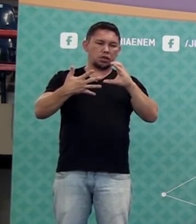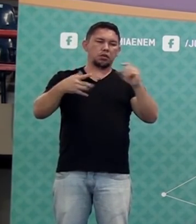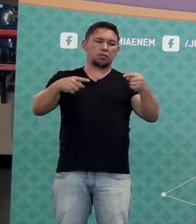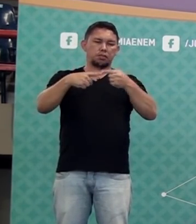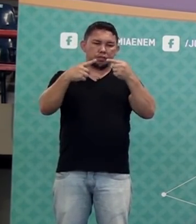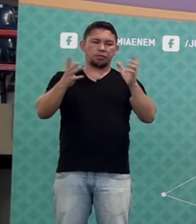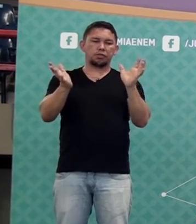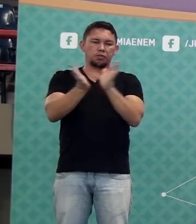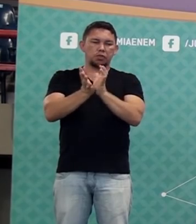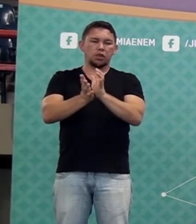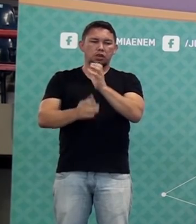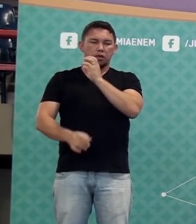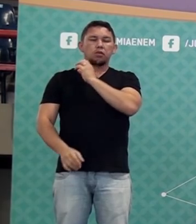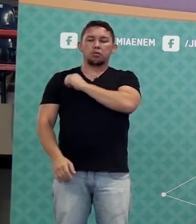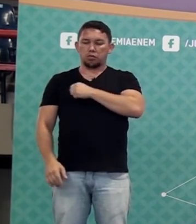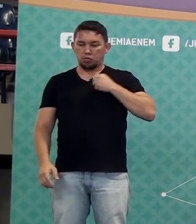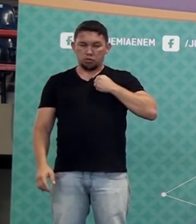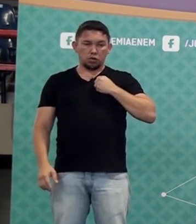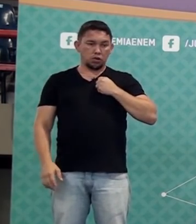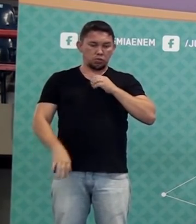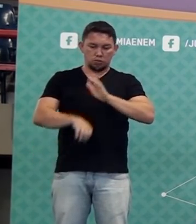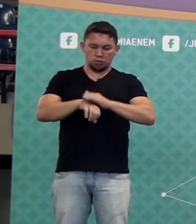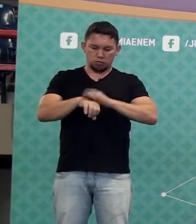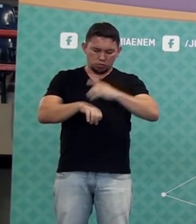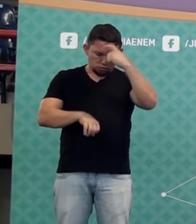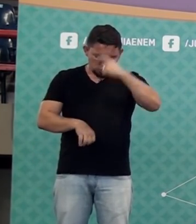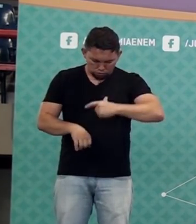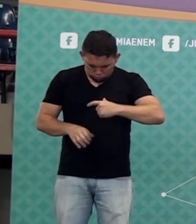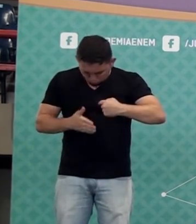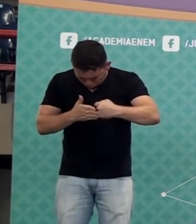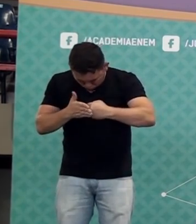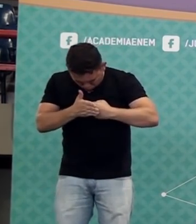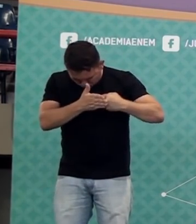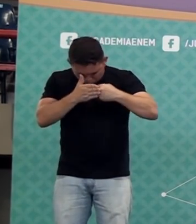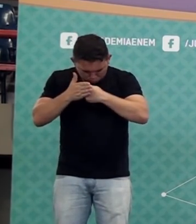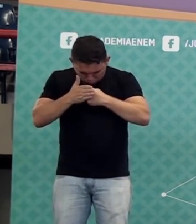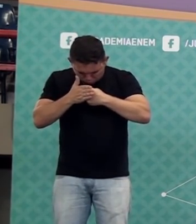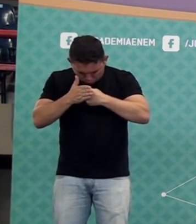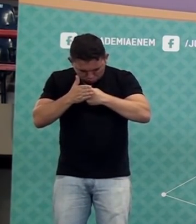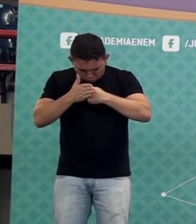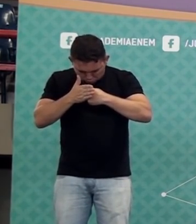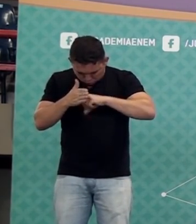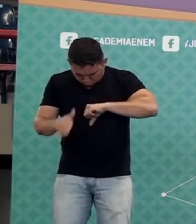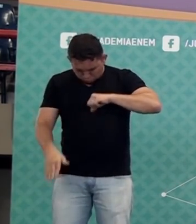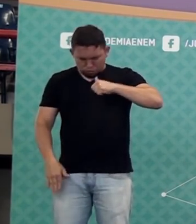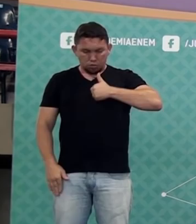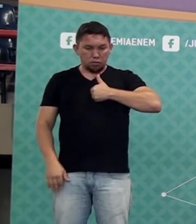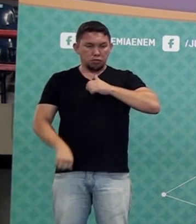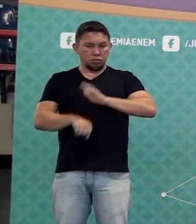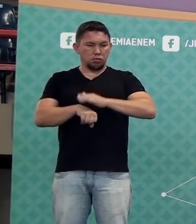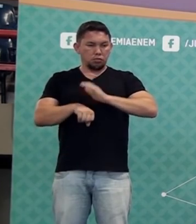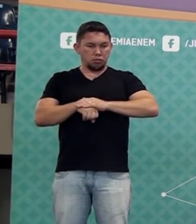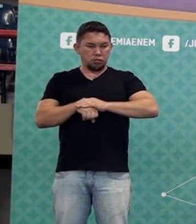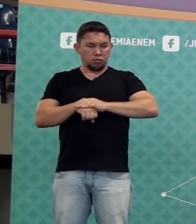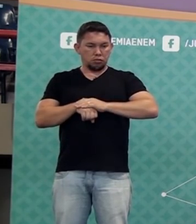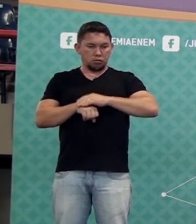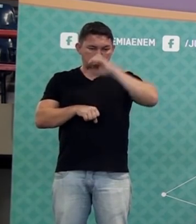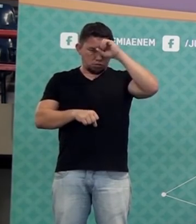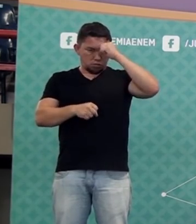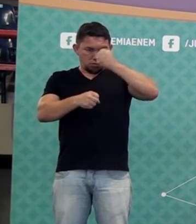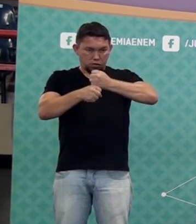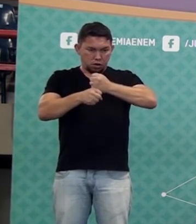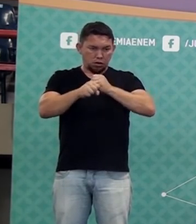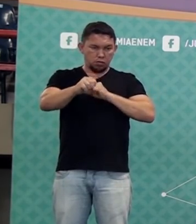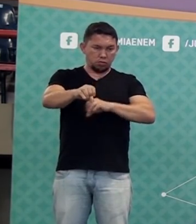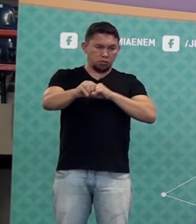Sócrates, né? Conhece-te a ti mesmo, torna-te o que és. Mestre não é aquele